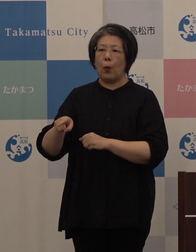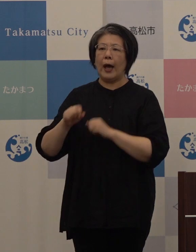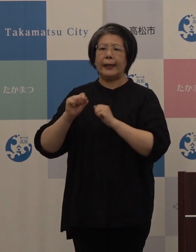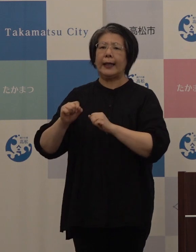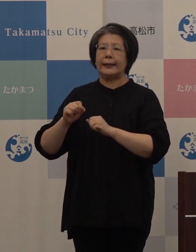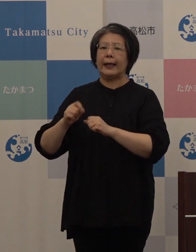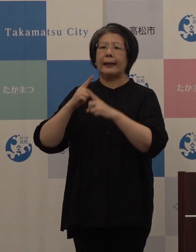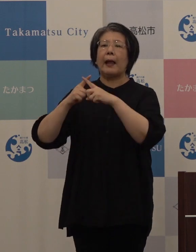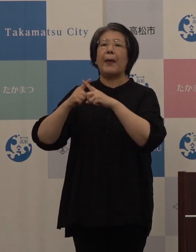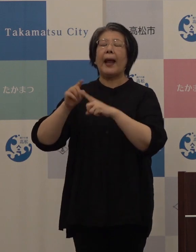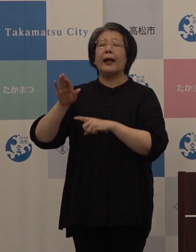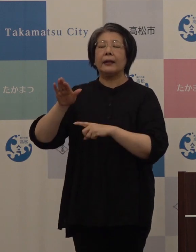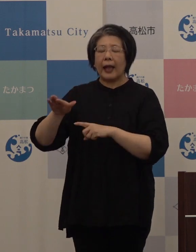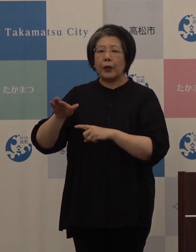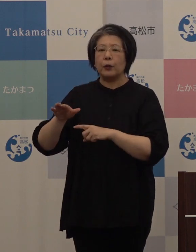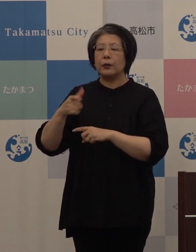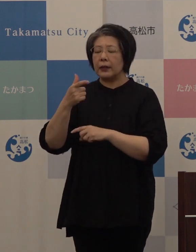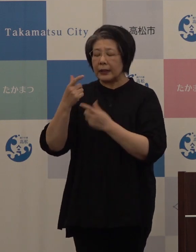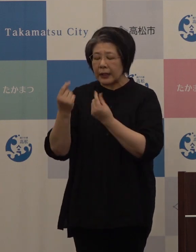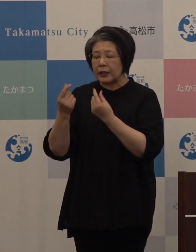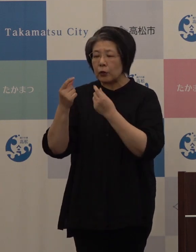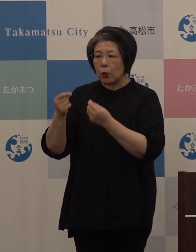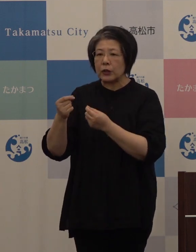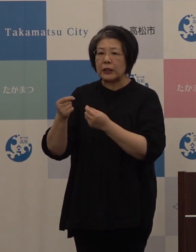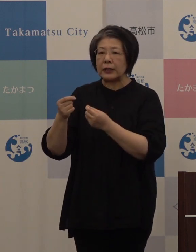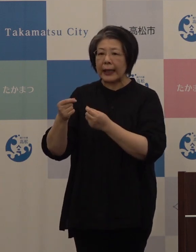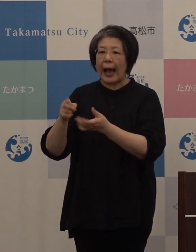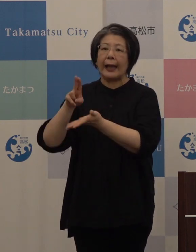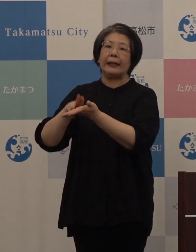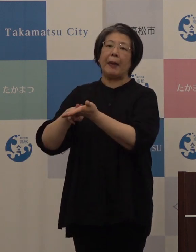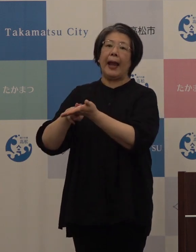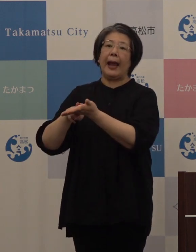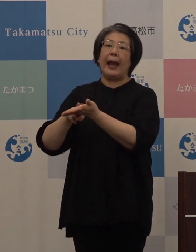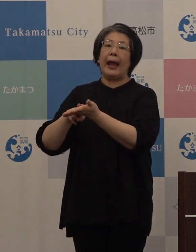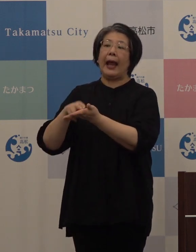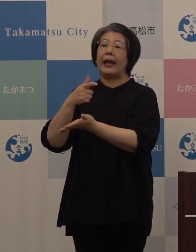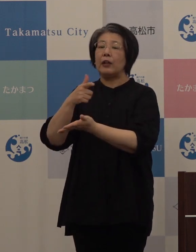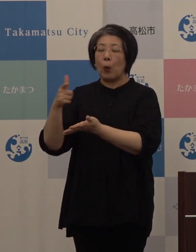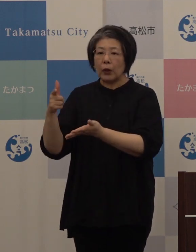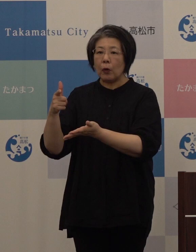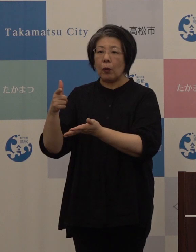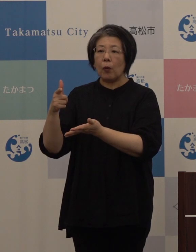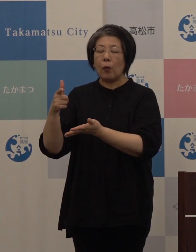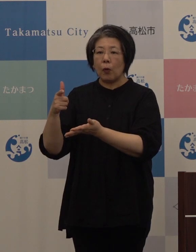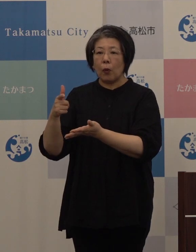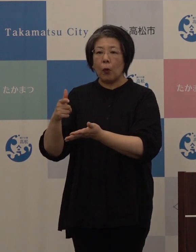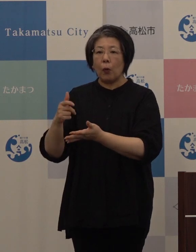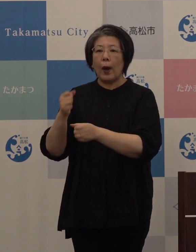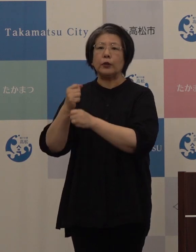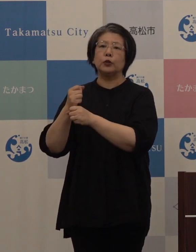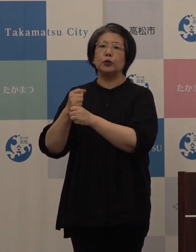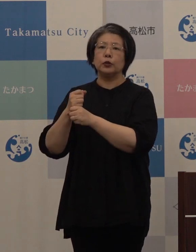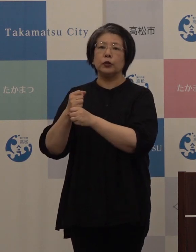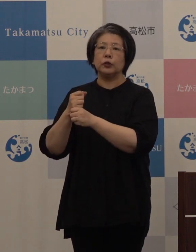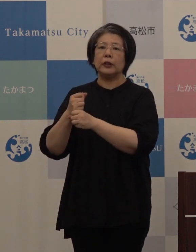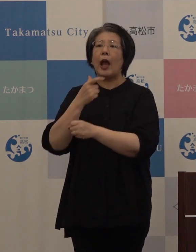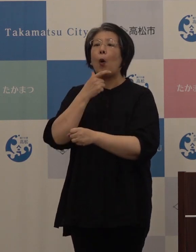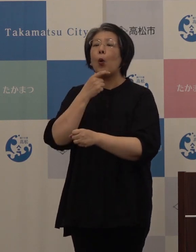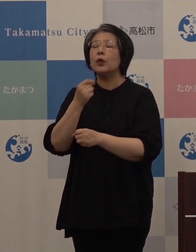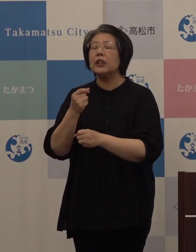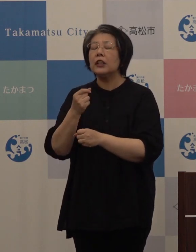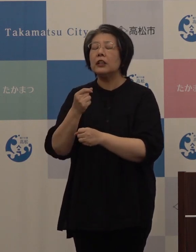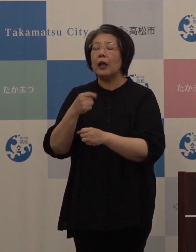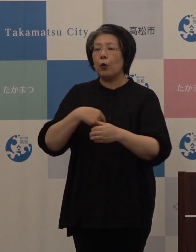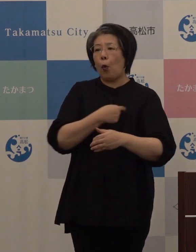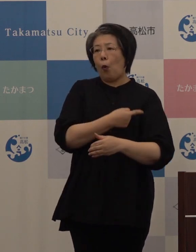何らかの要項的なものとか、あるいは取り決めとか、まあ、そういうものを何らかで作っていただきたいという思いはございます